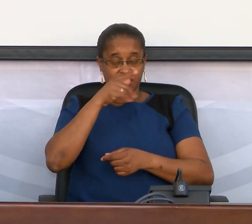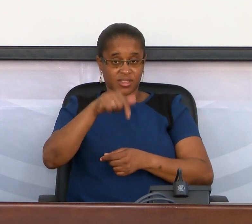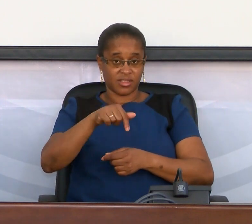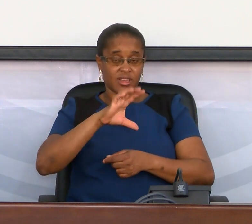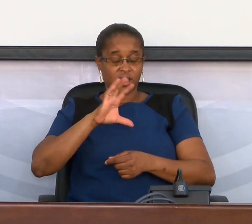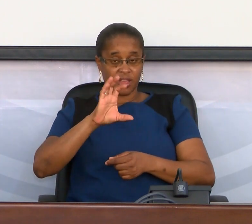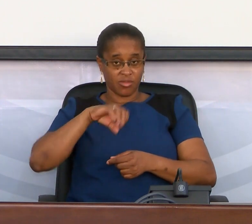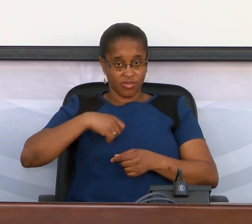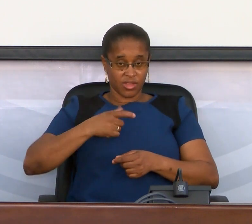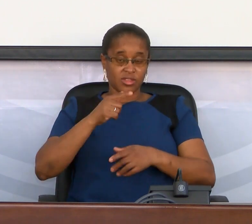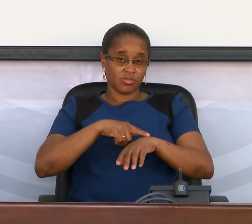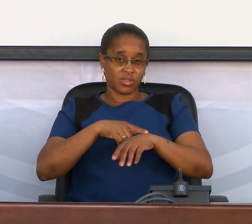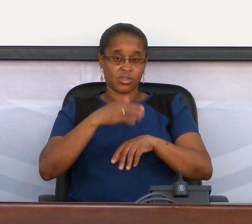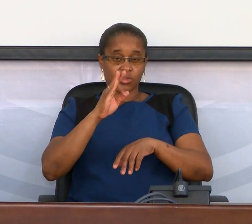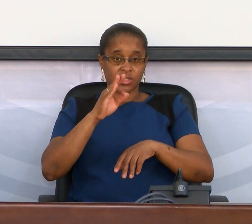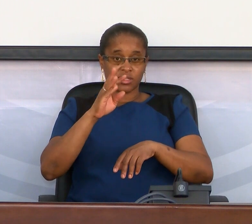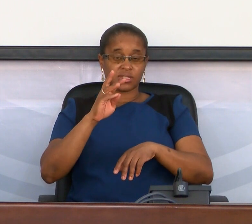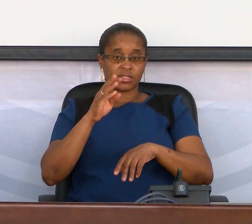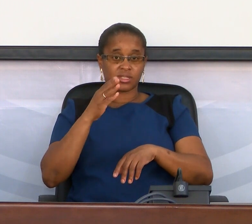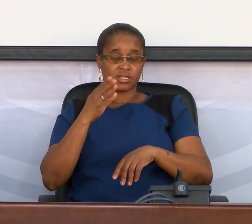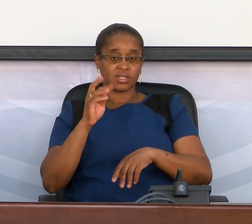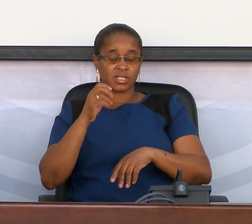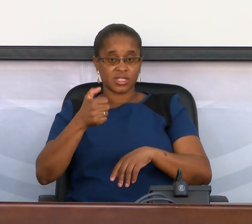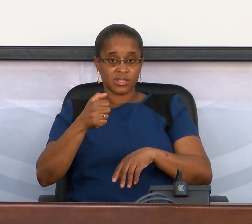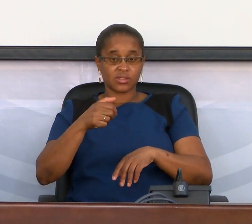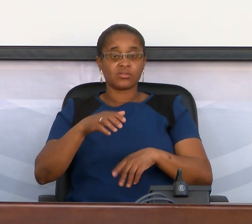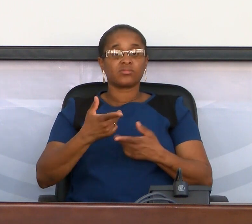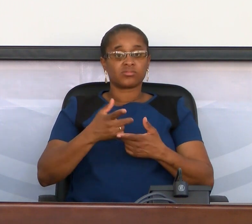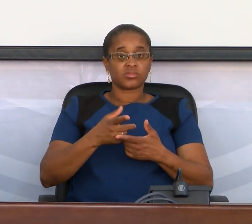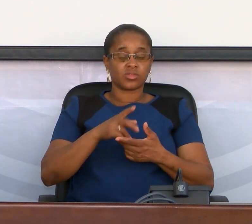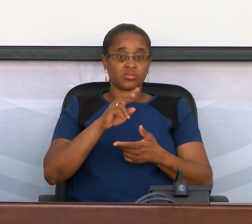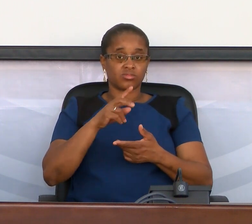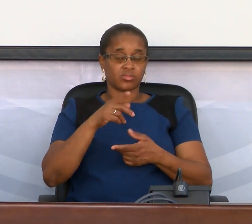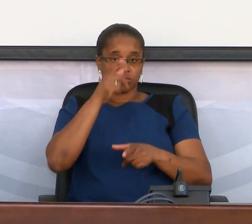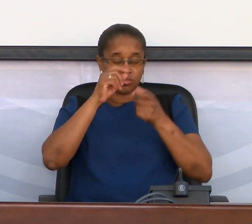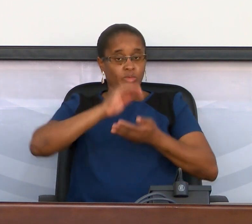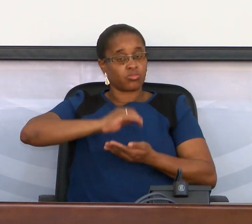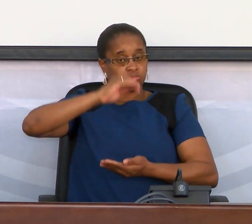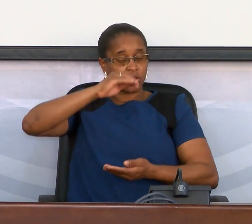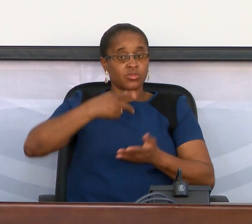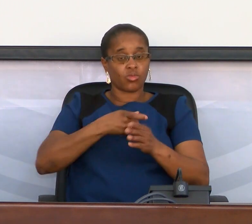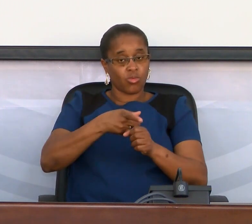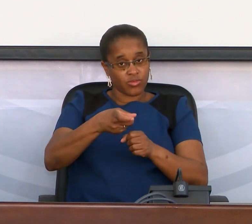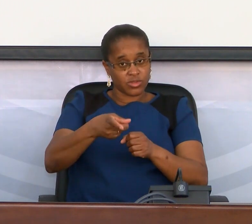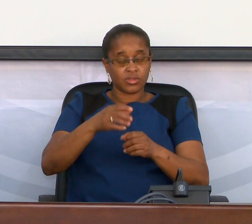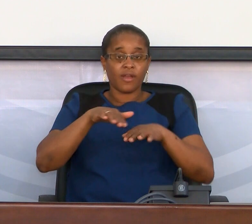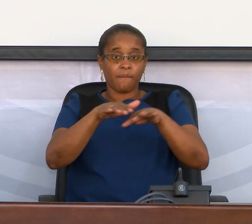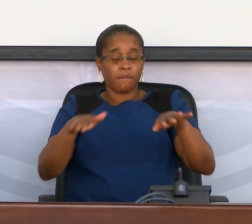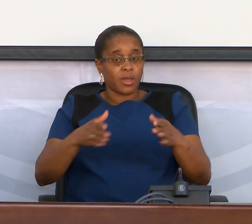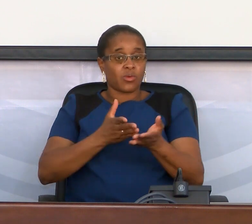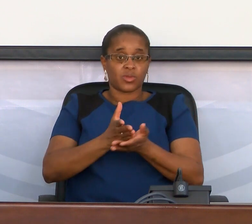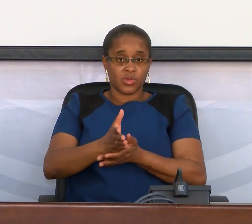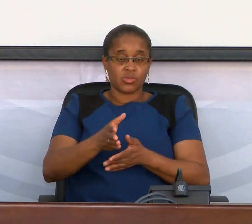temos 435 casos acumulados de Covid-19, sendo que a praia continua